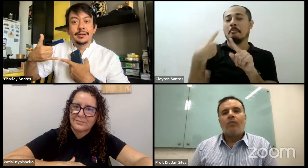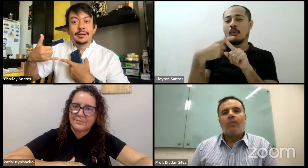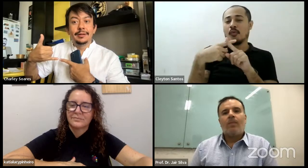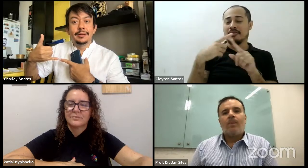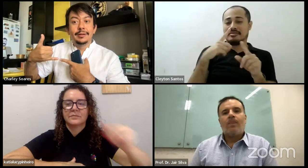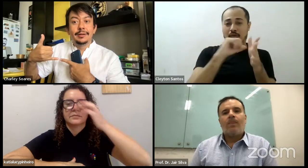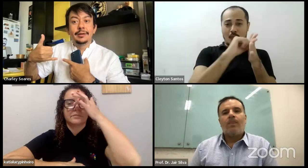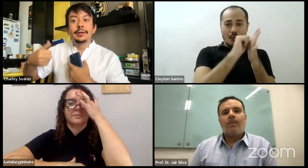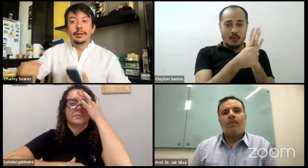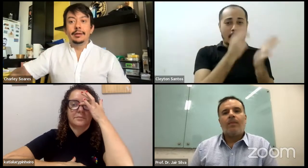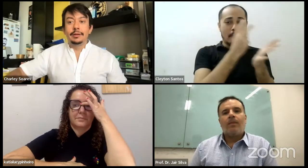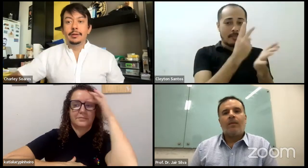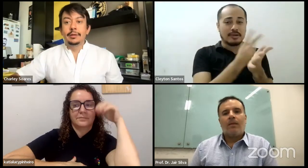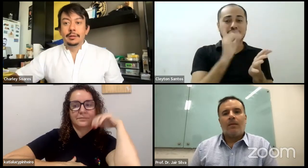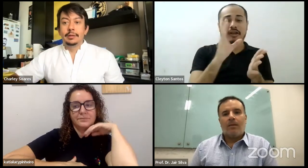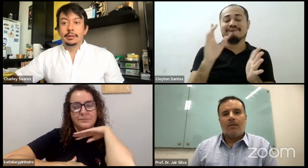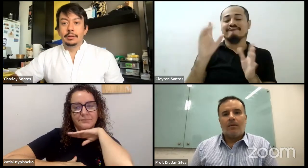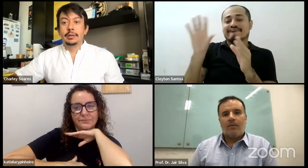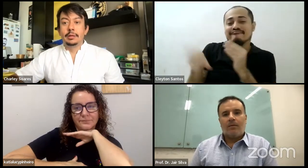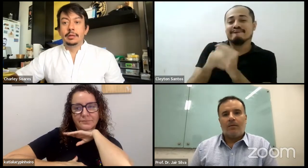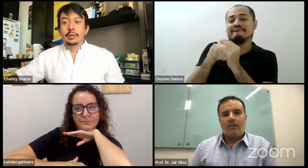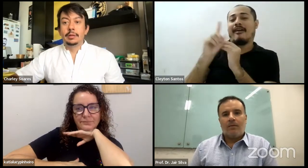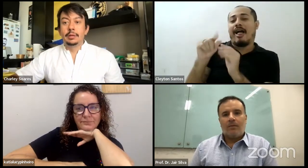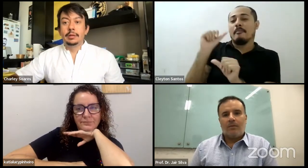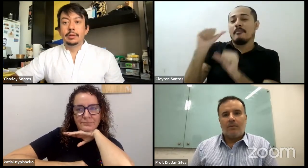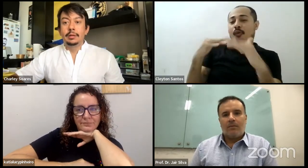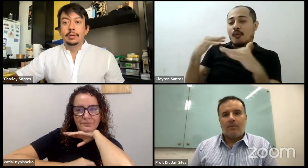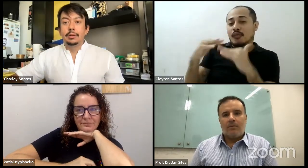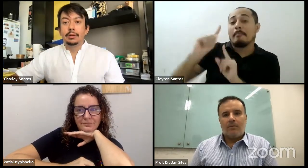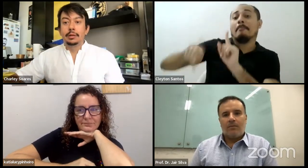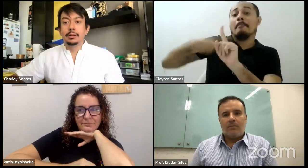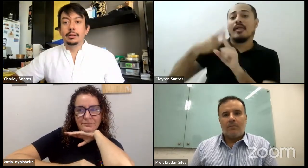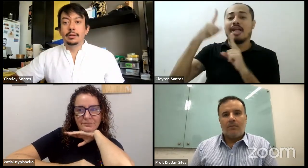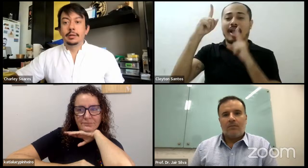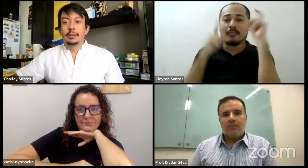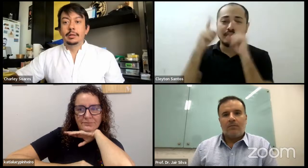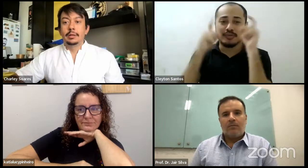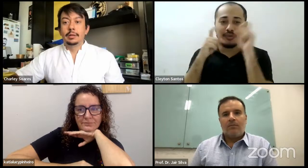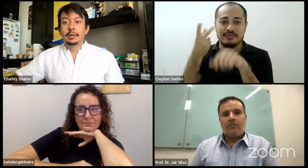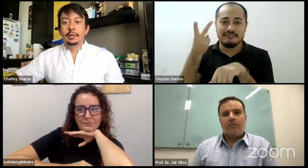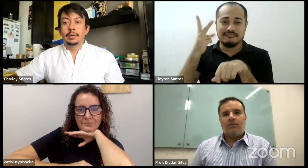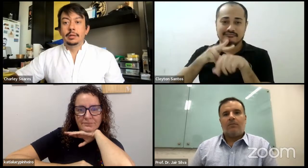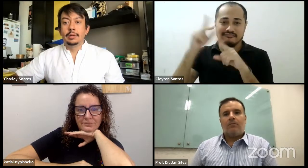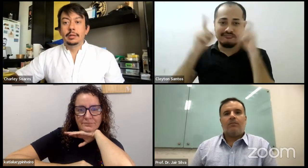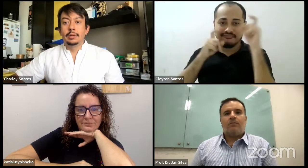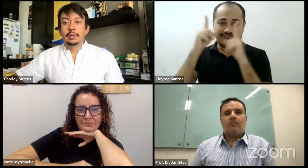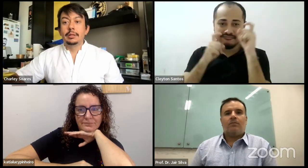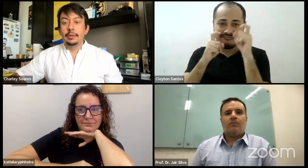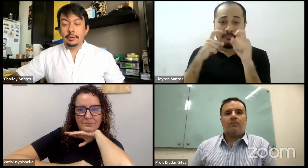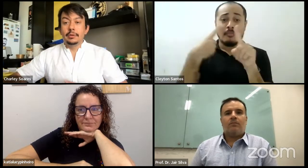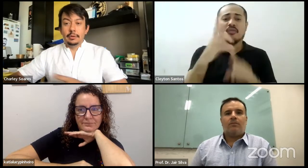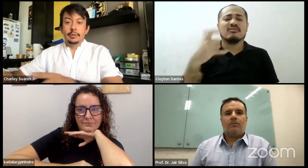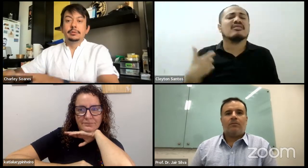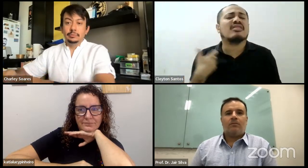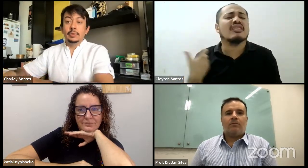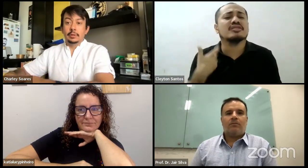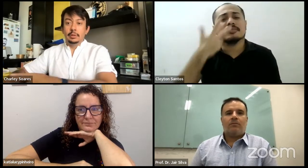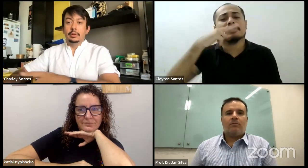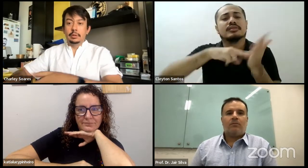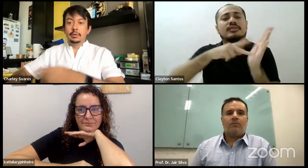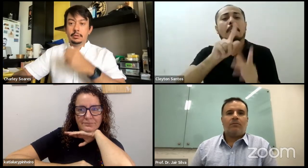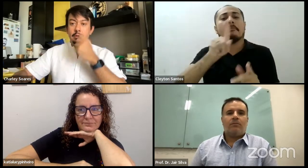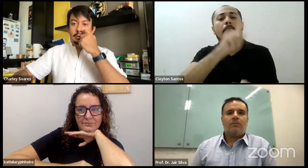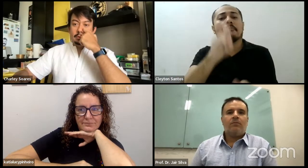seu aniversário. Então existe essa diferença. Eu entendi o que você quis trazer. Eu acho que a